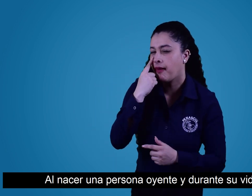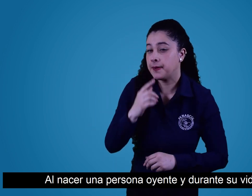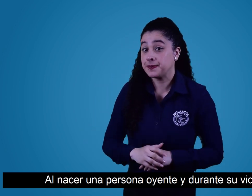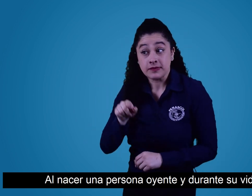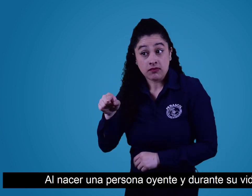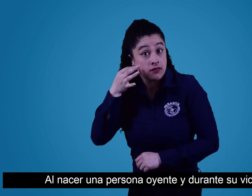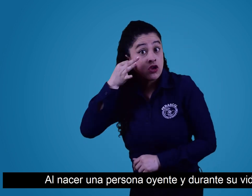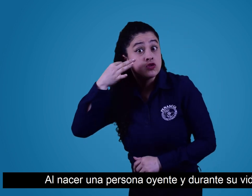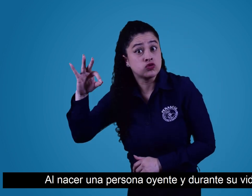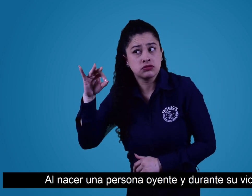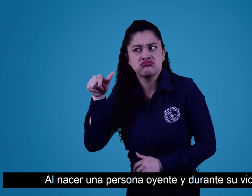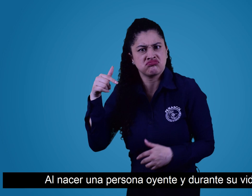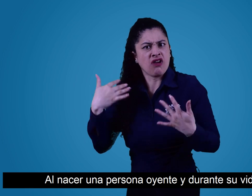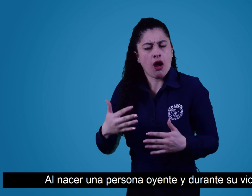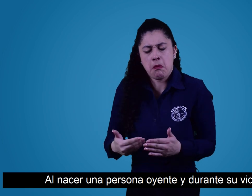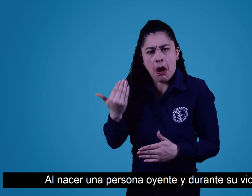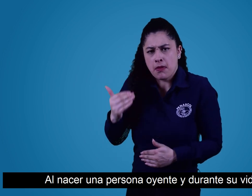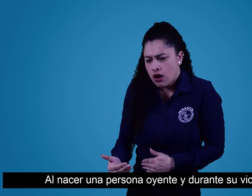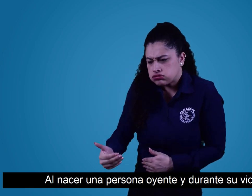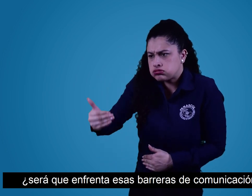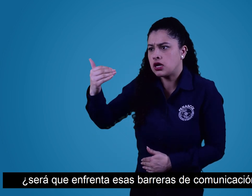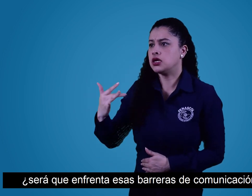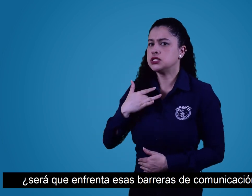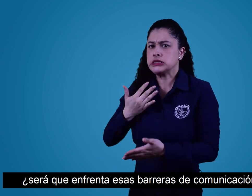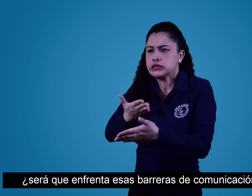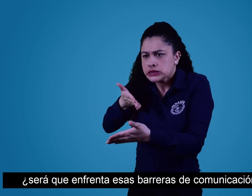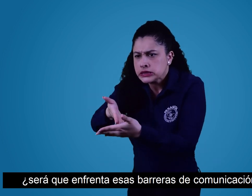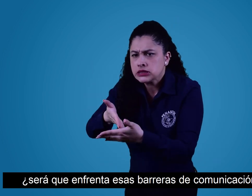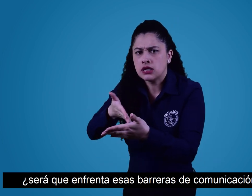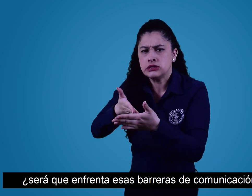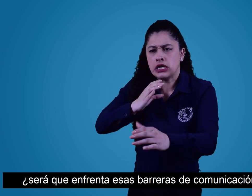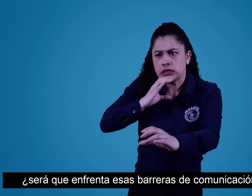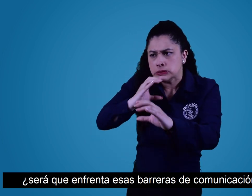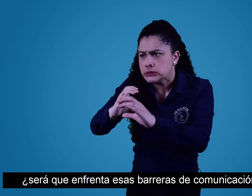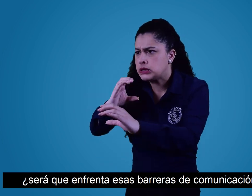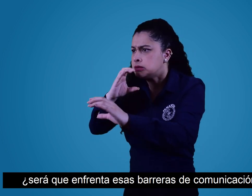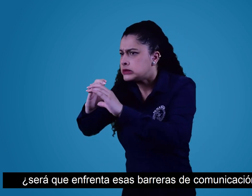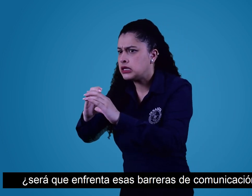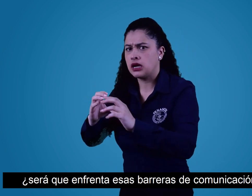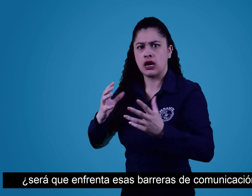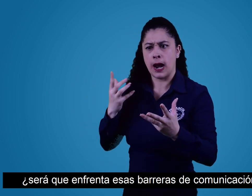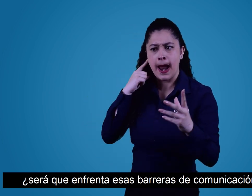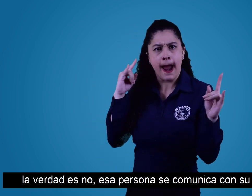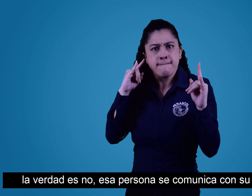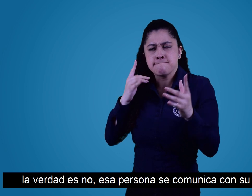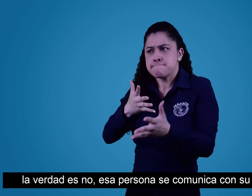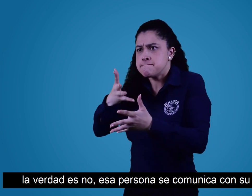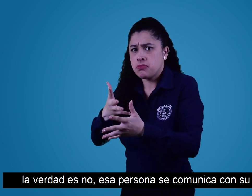¿Al nacer una persona oyente y durante su vida, será que enfrenta esas barreras de comunicación al no oír? La verdad es que no.